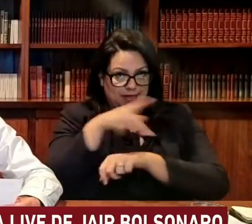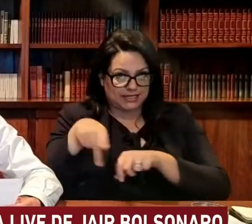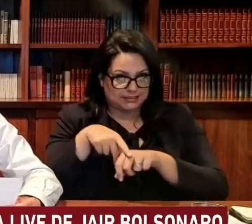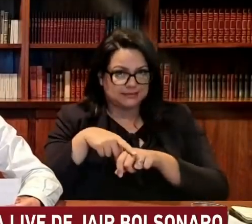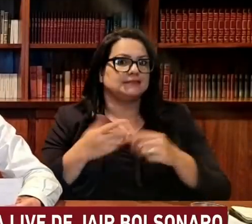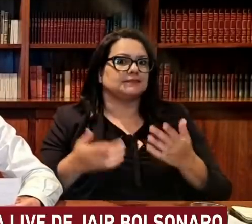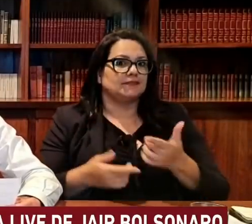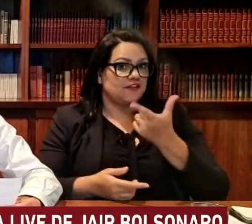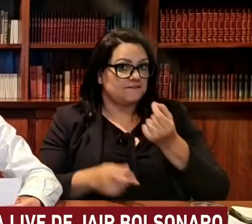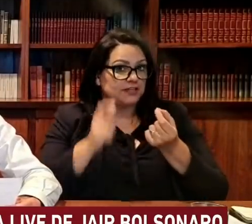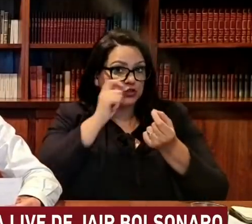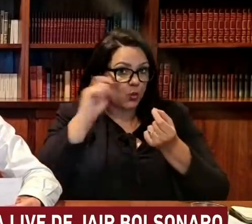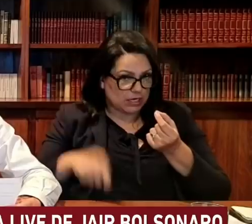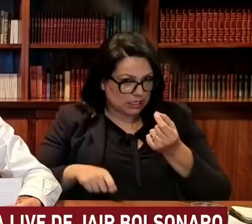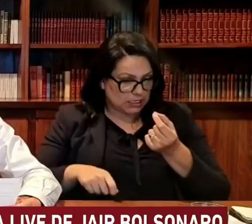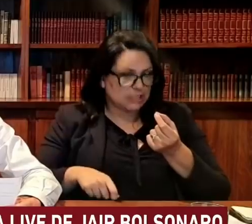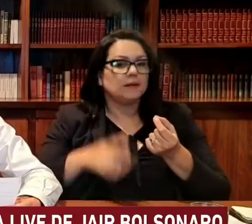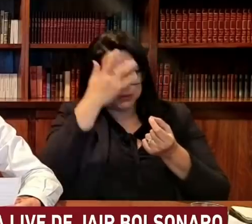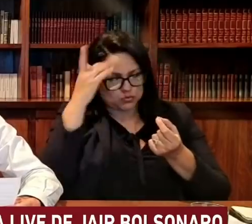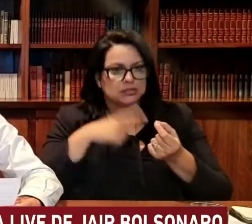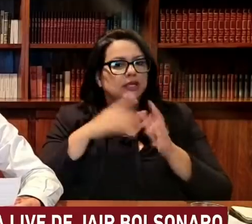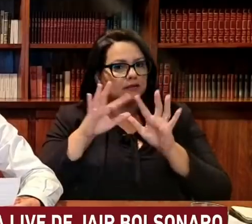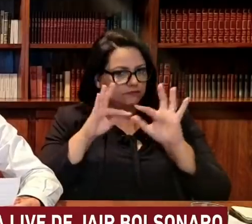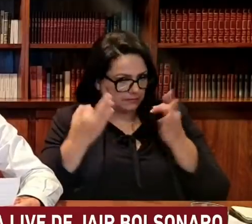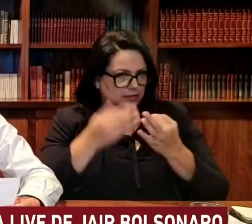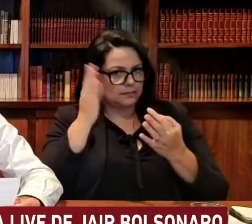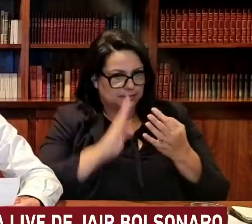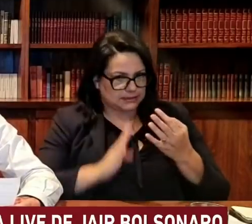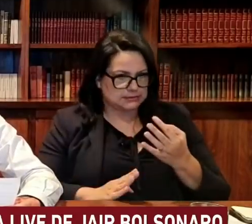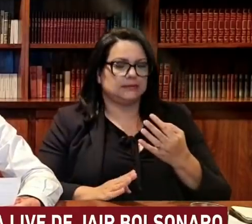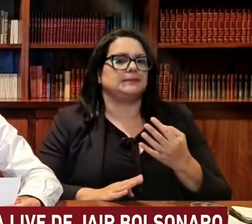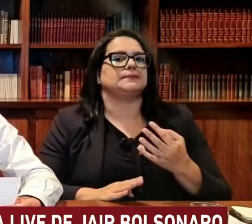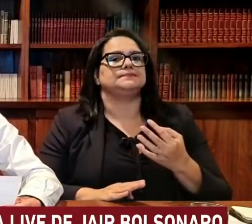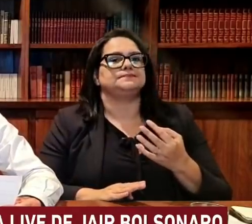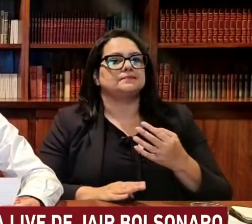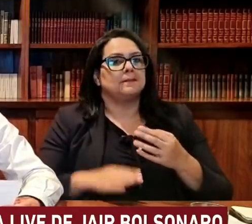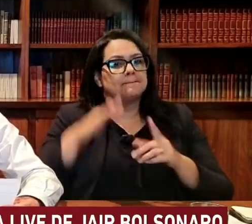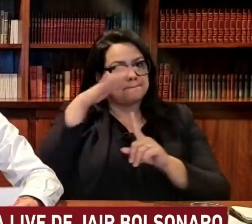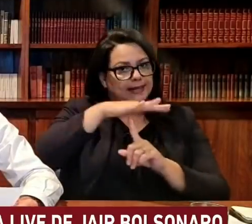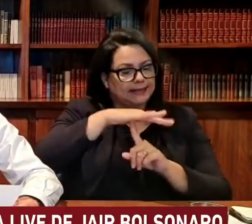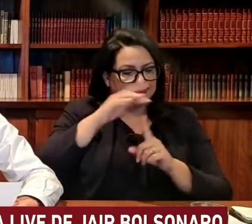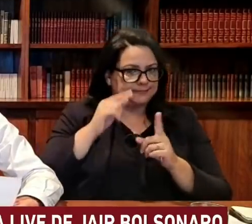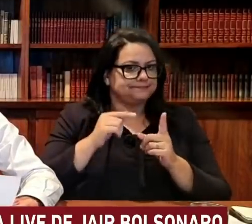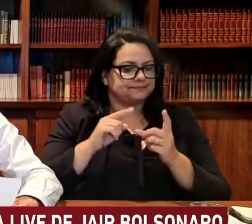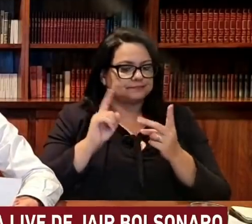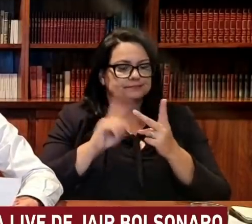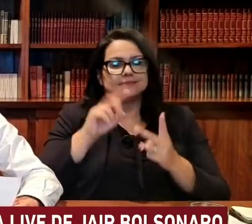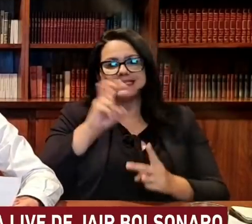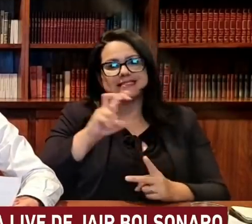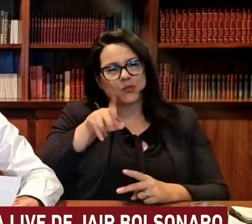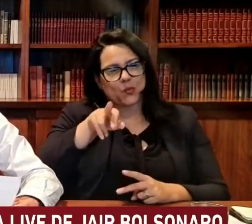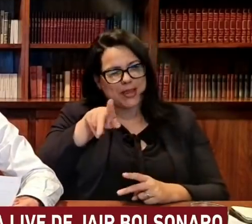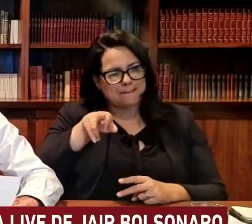20 ucranianos, muitos têm parentes aqui no Brasil, em especial ali no Paraná, 5 manos, né?